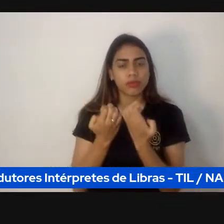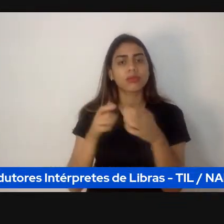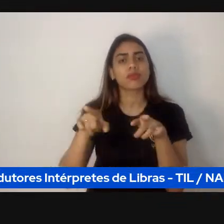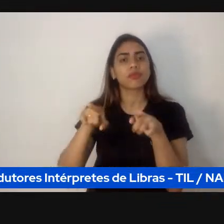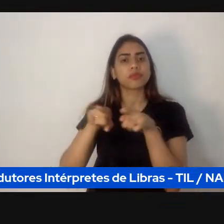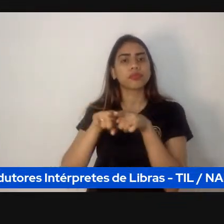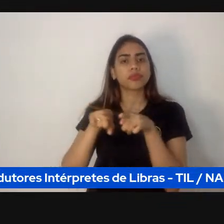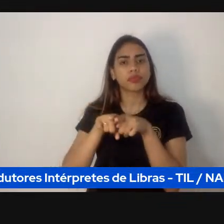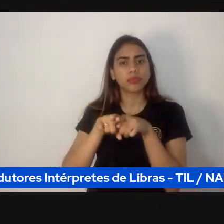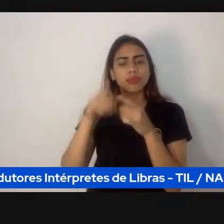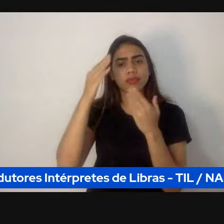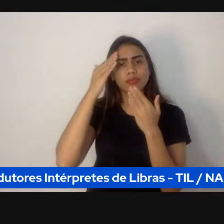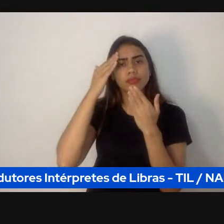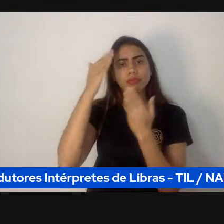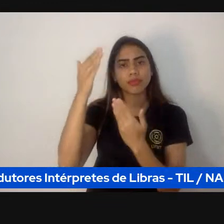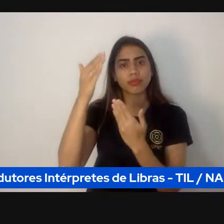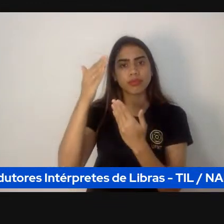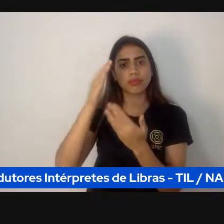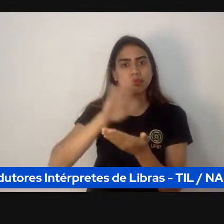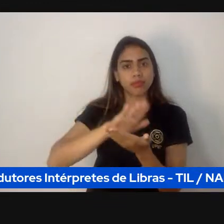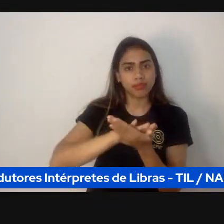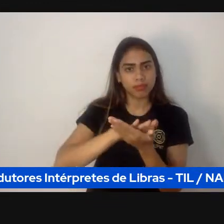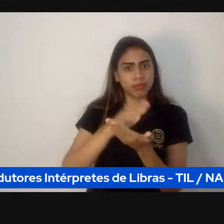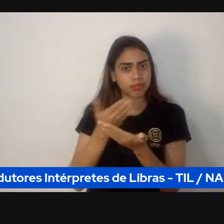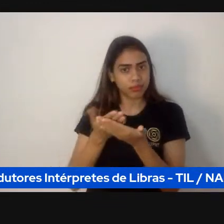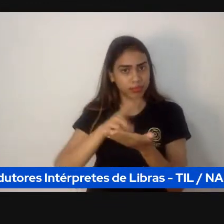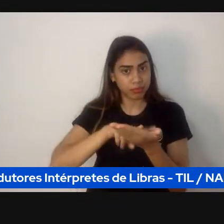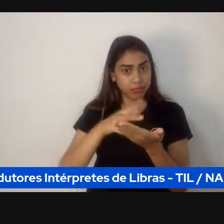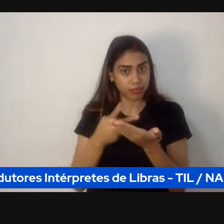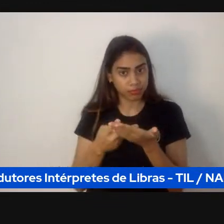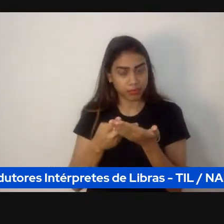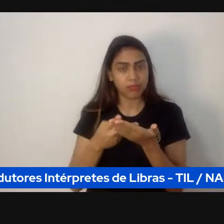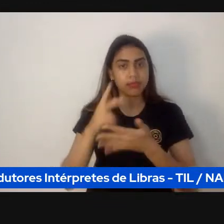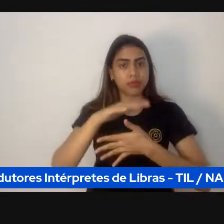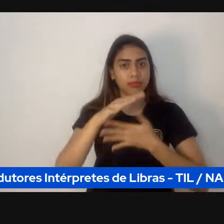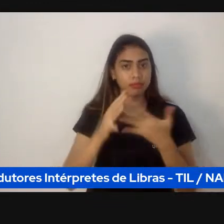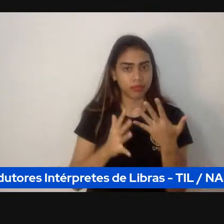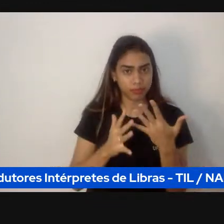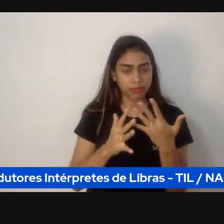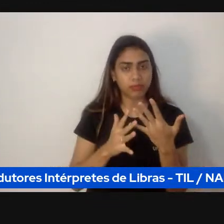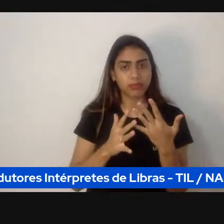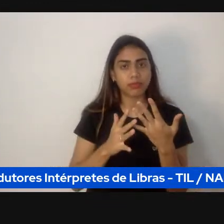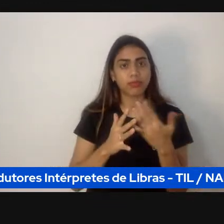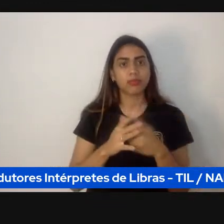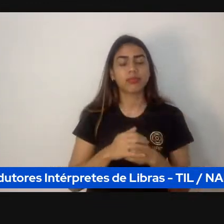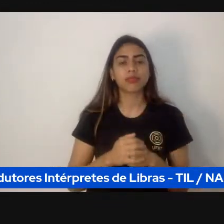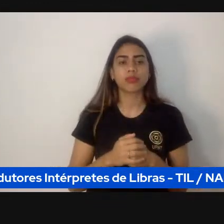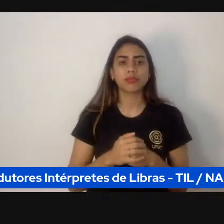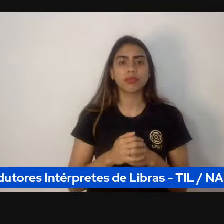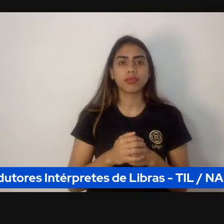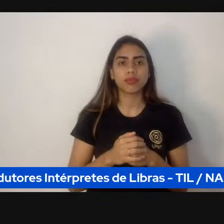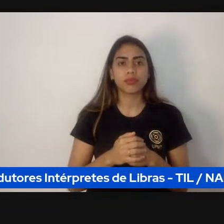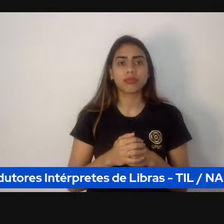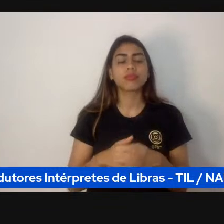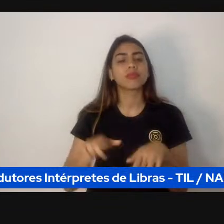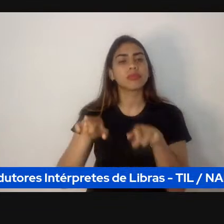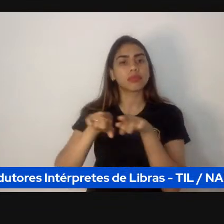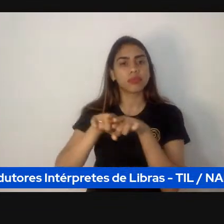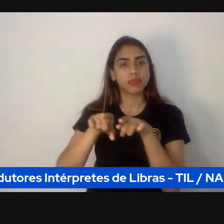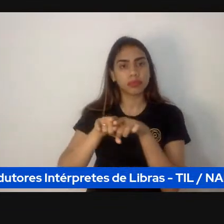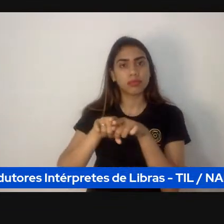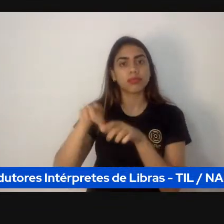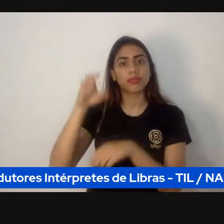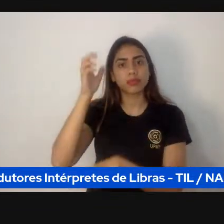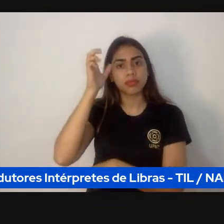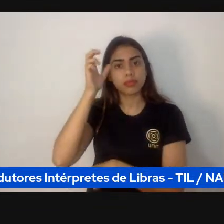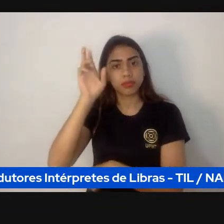intérpretes tradutores de Libras do departamento da UFMT, que estarão nos acompanhando hoje, e também às coordenações do IE, da